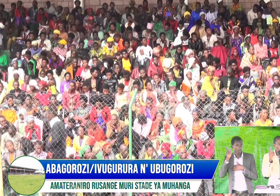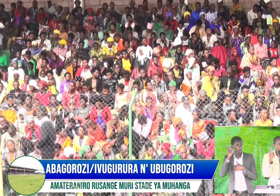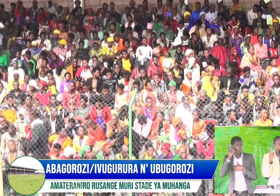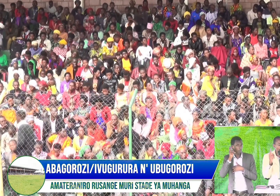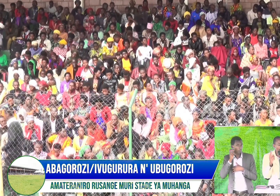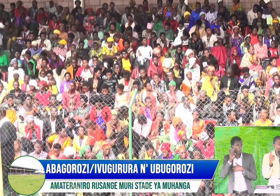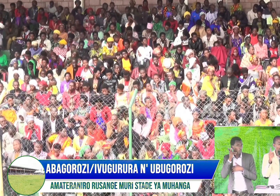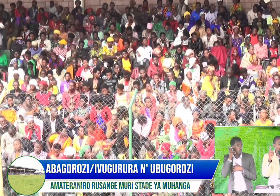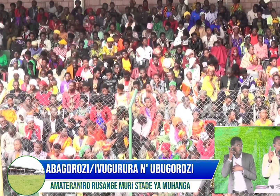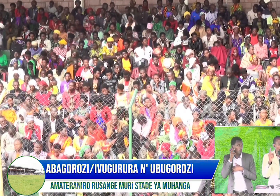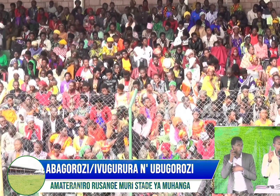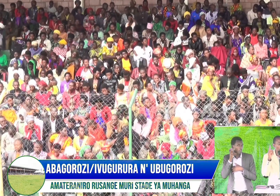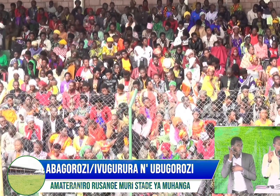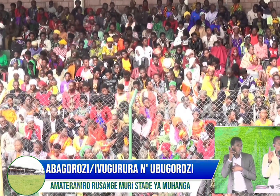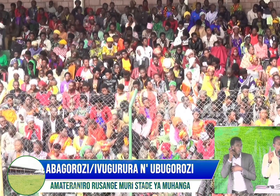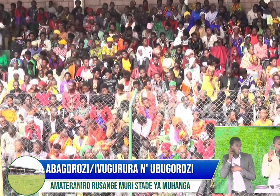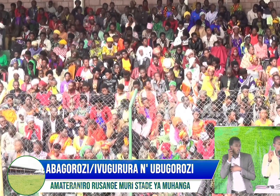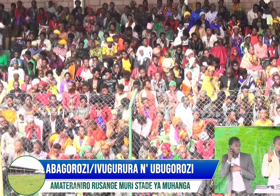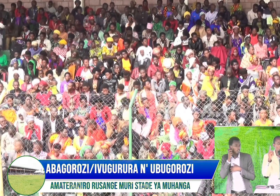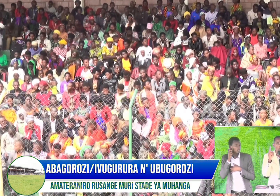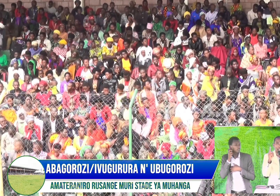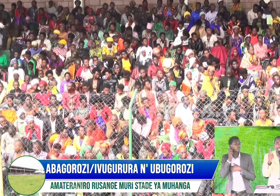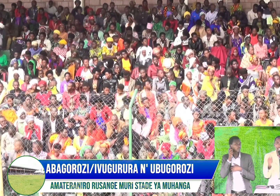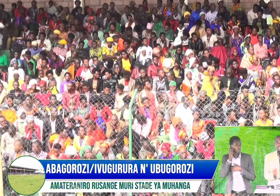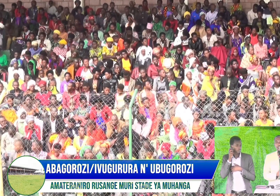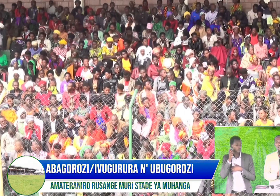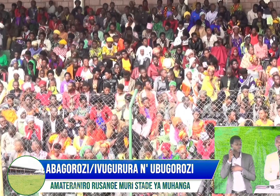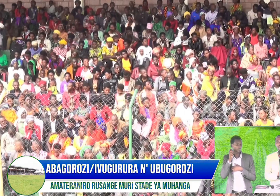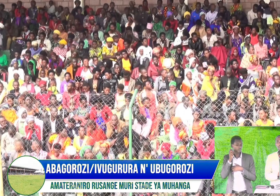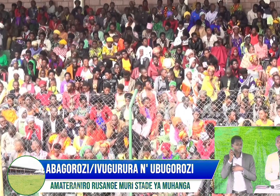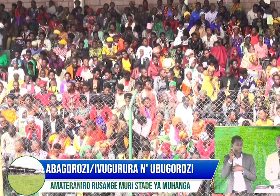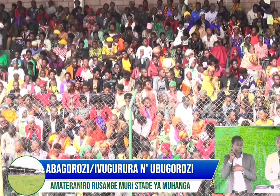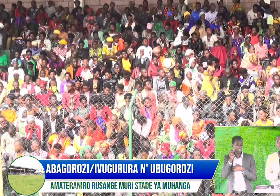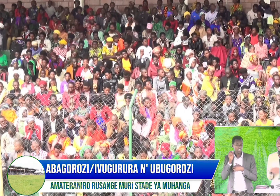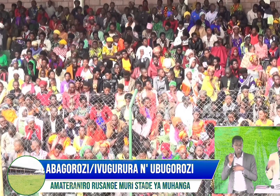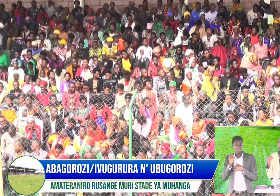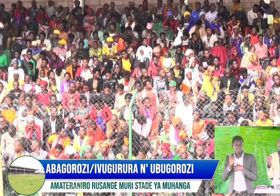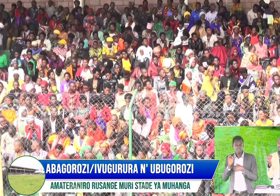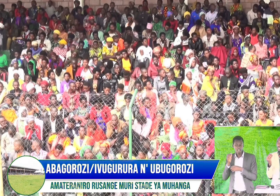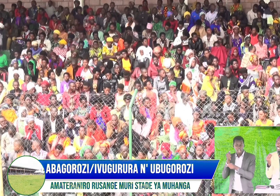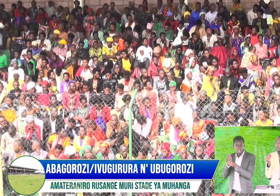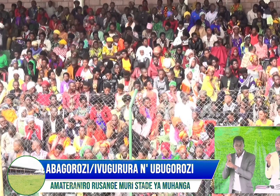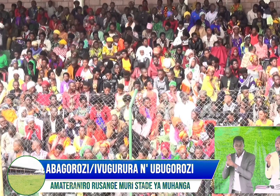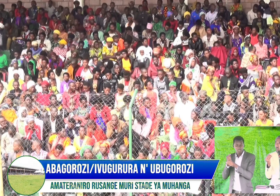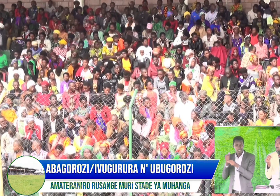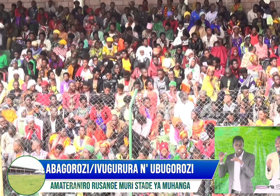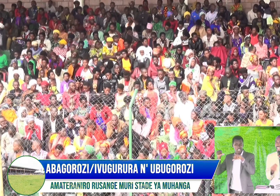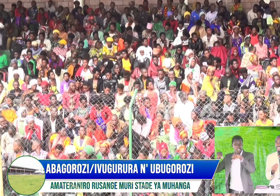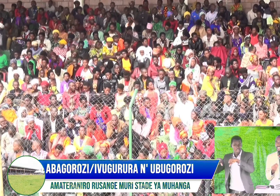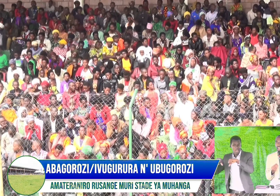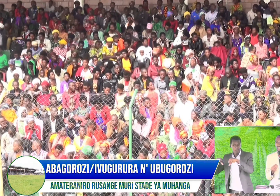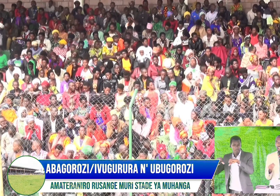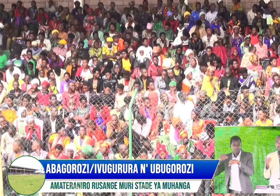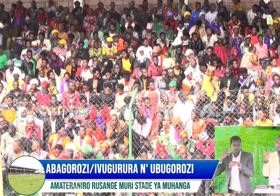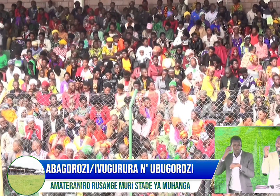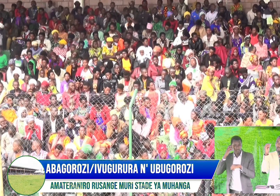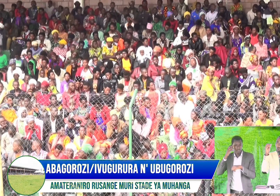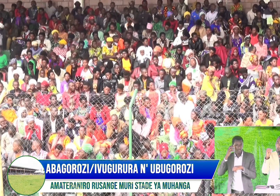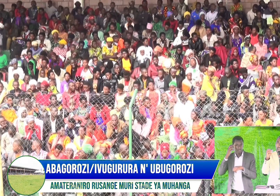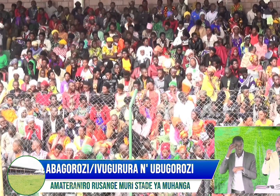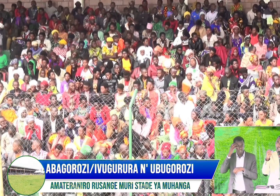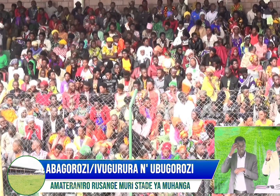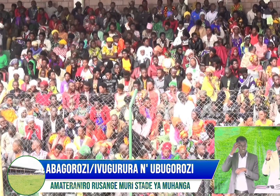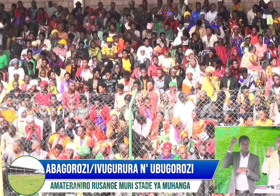ni ukwihanganira abantu bakora ibintu biturakaza ndashaka kugira ngo iri jambo muryumve neza